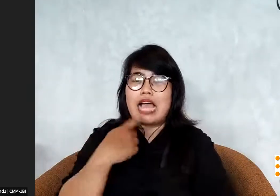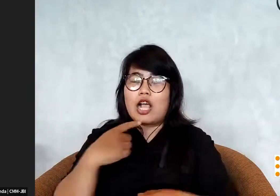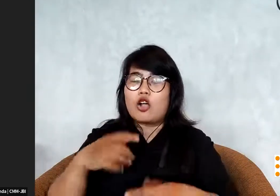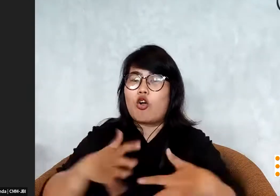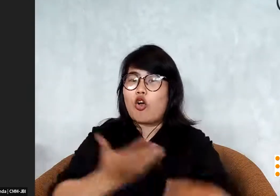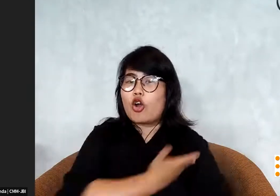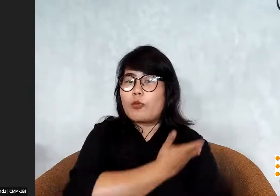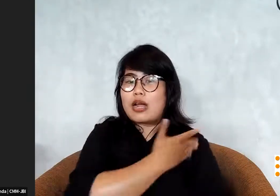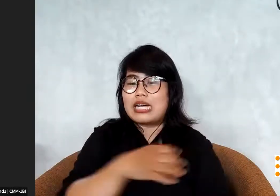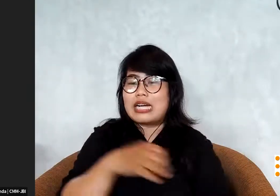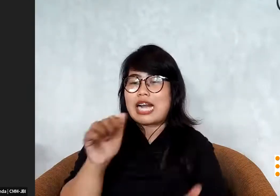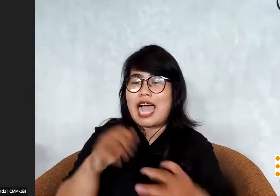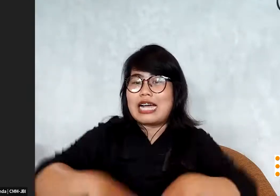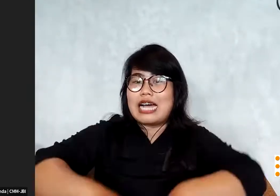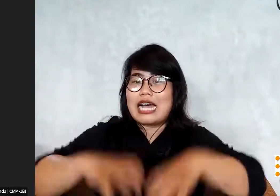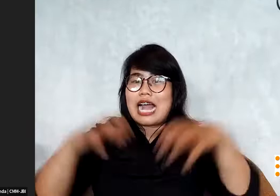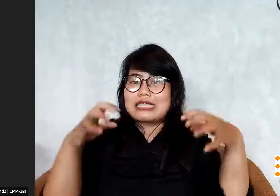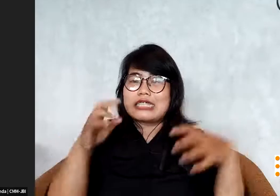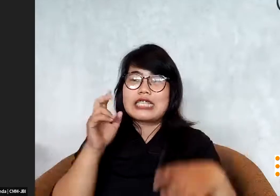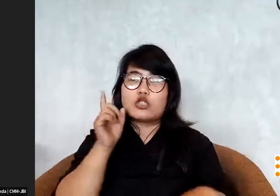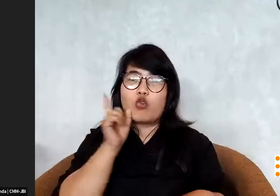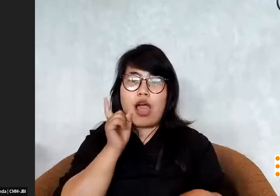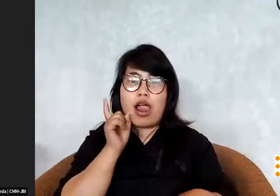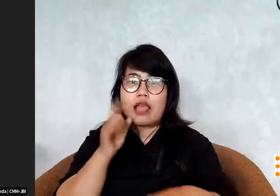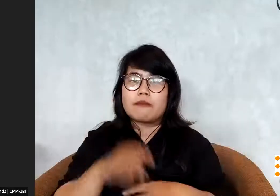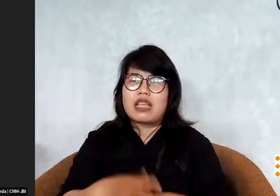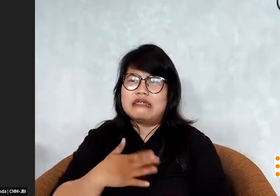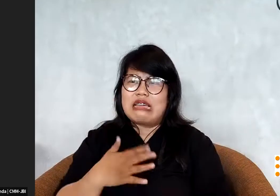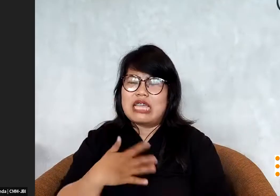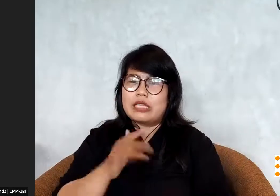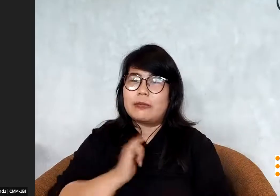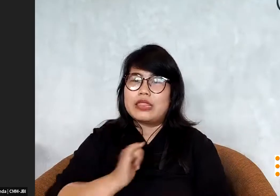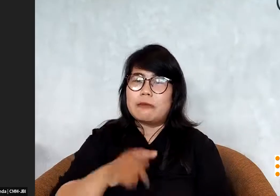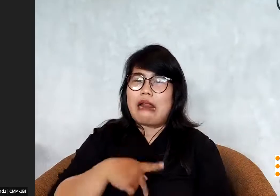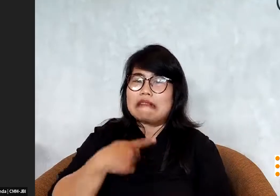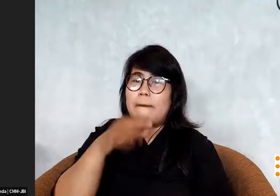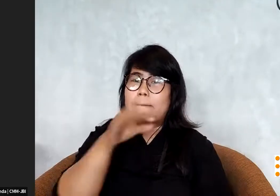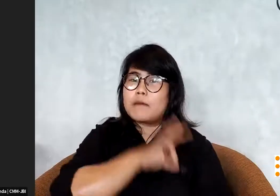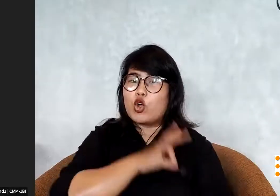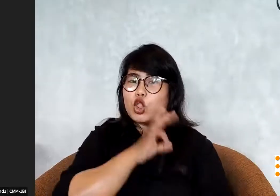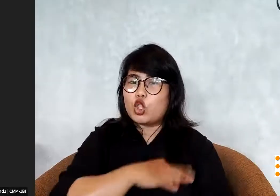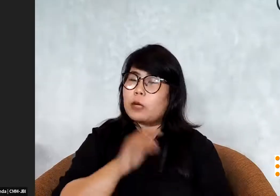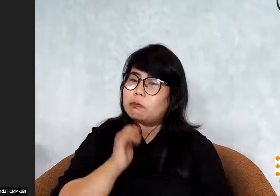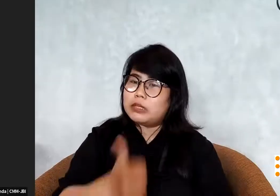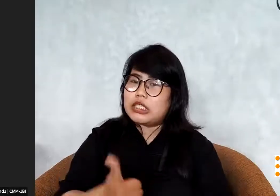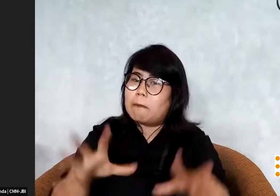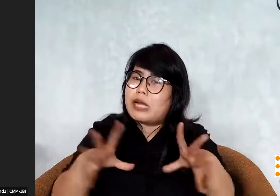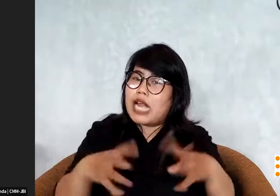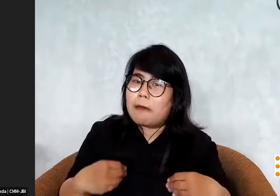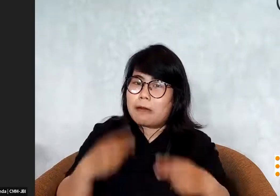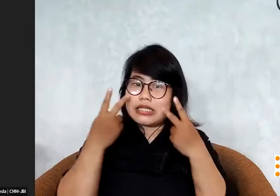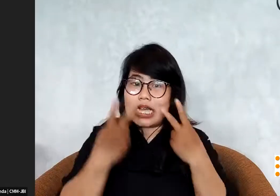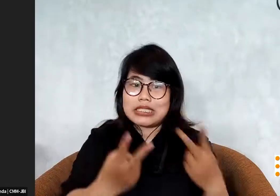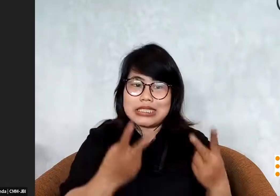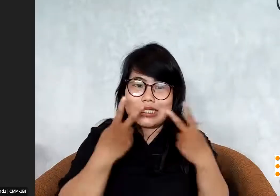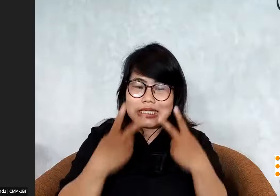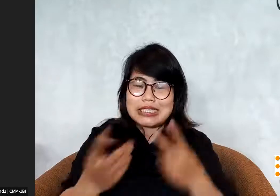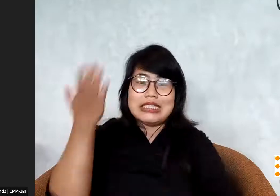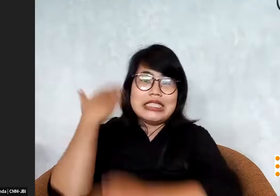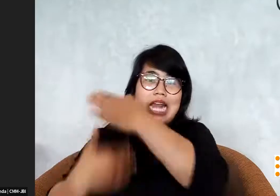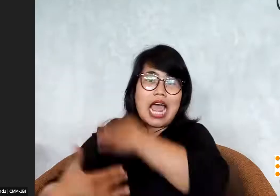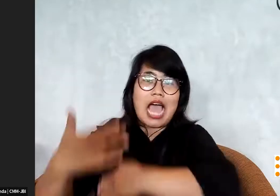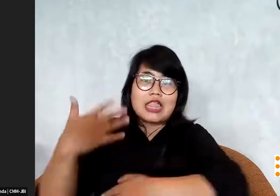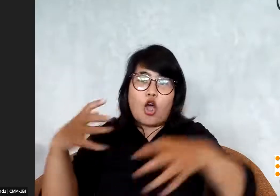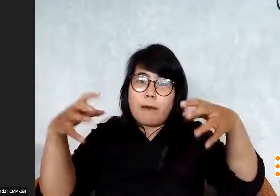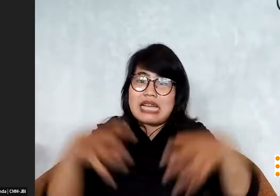saya secara personal merasa sangat beruntung Hai untuk dapat menjadi saksi sejarah dan bagian dari